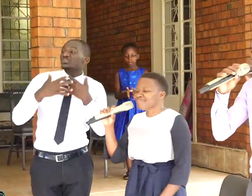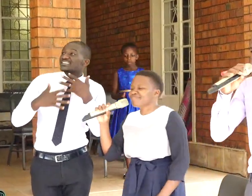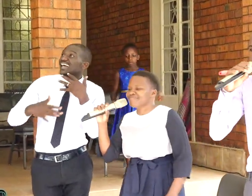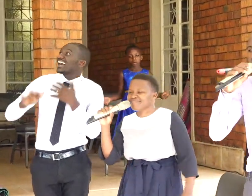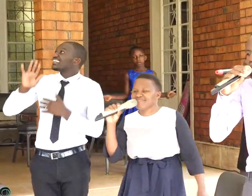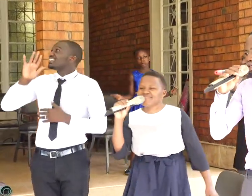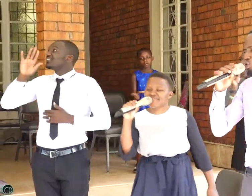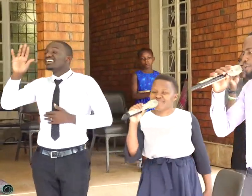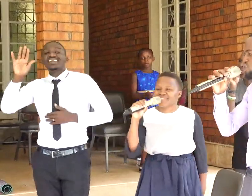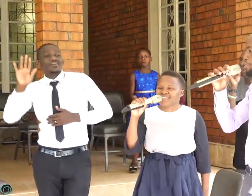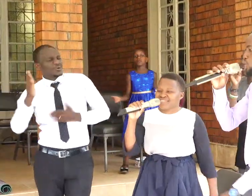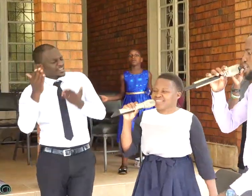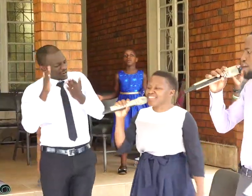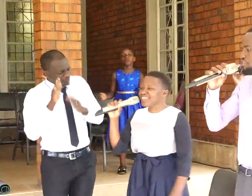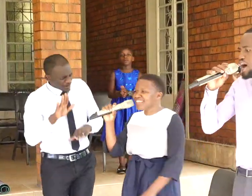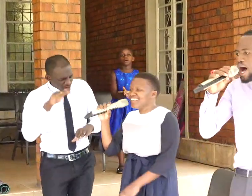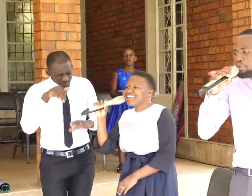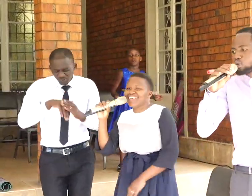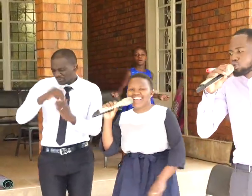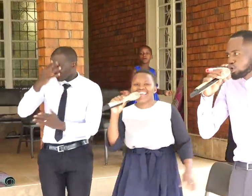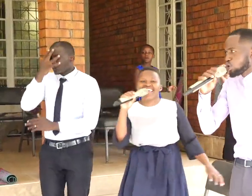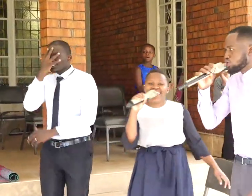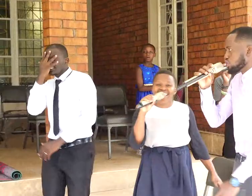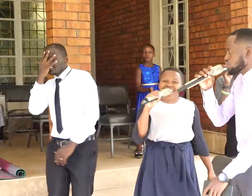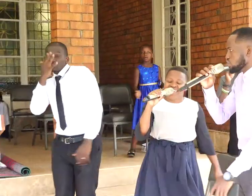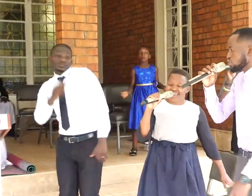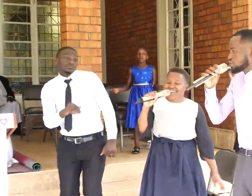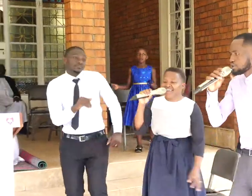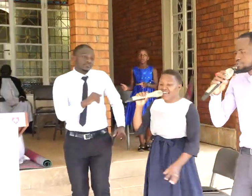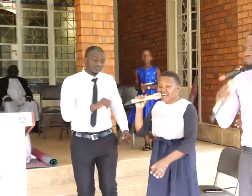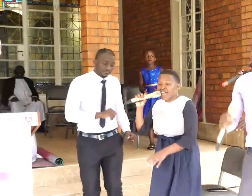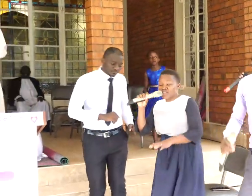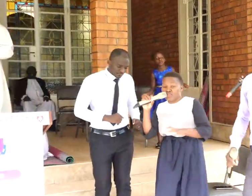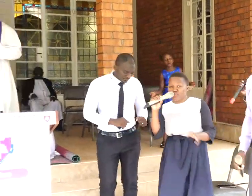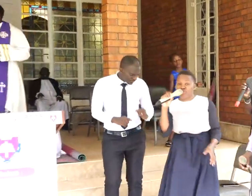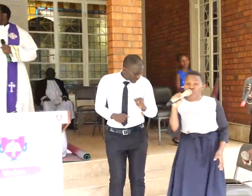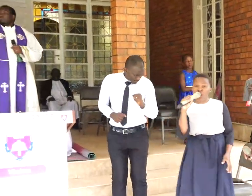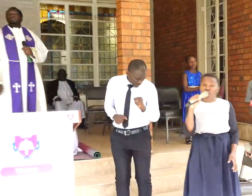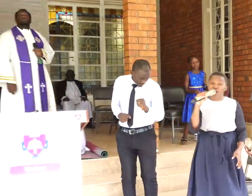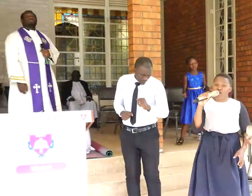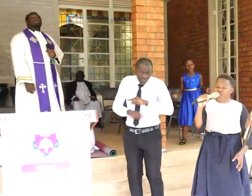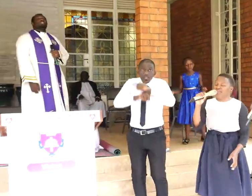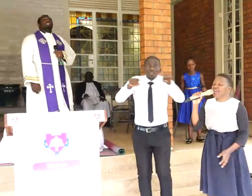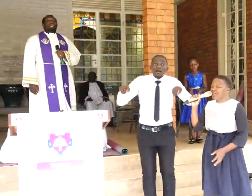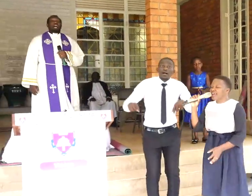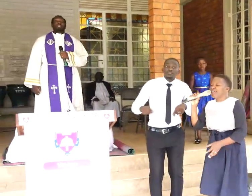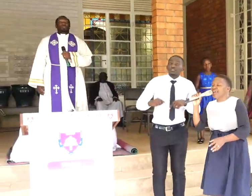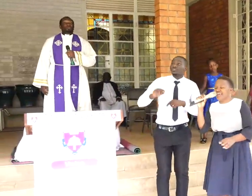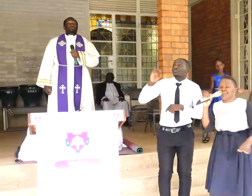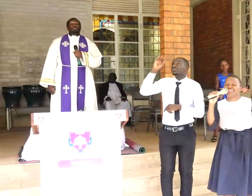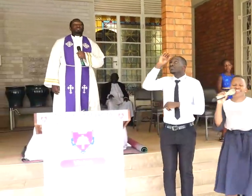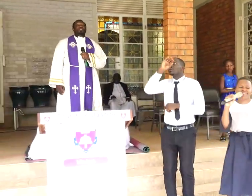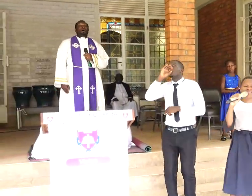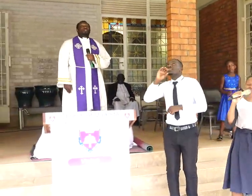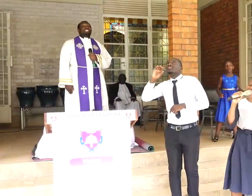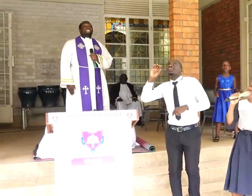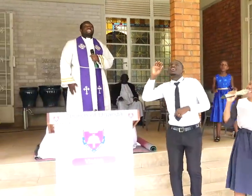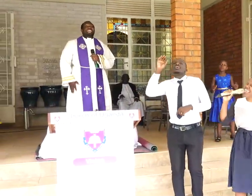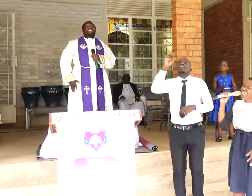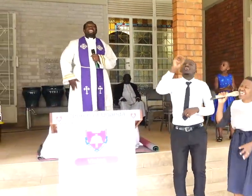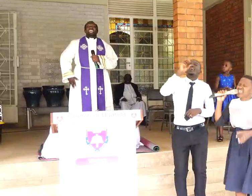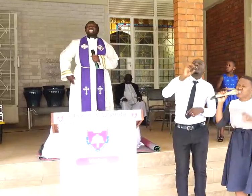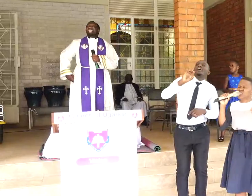No musai gwe we ya famu soni. Katumu nonye. Katumu